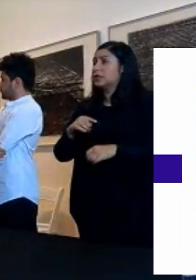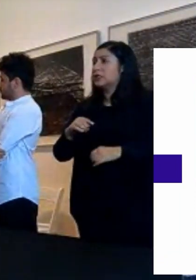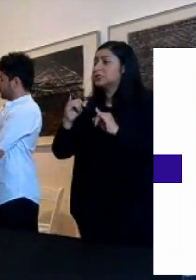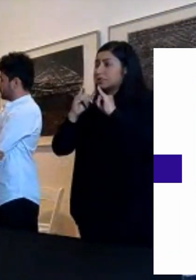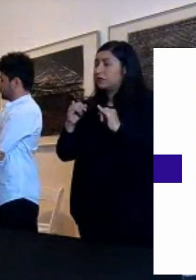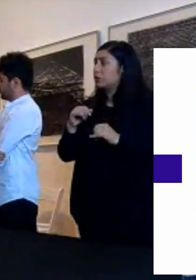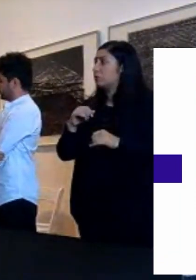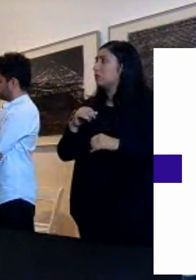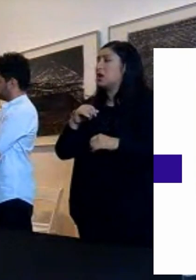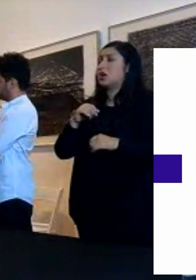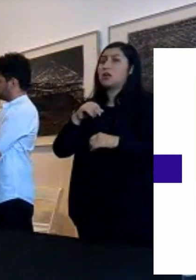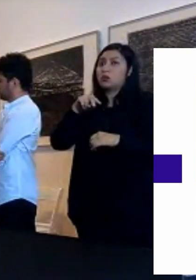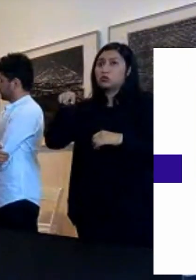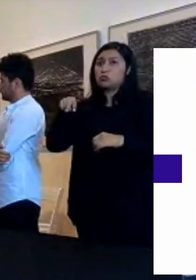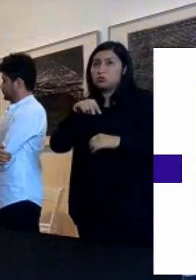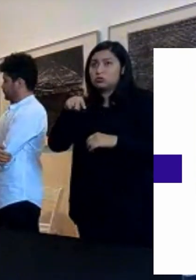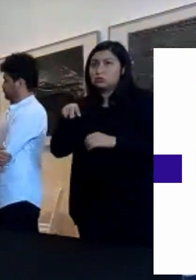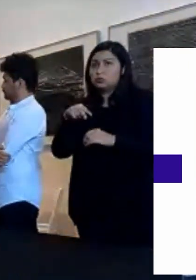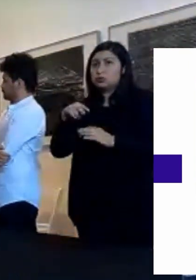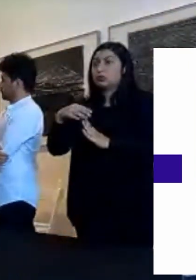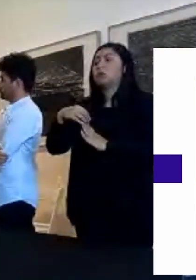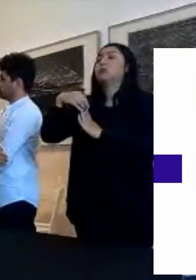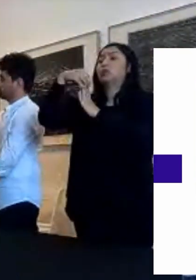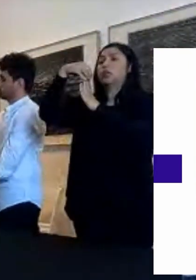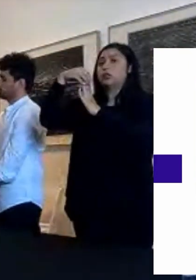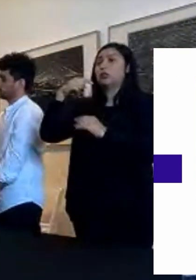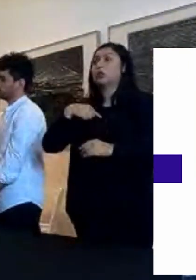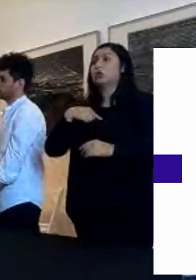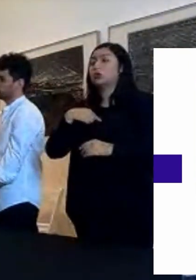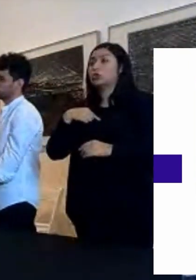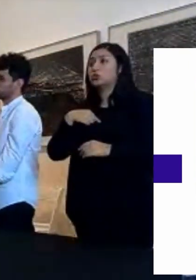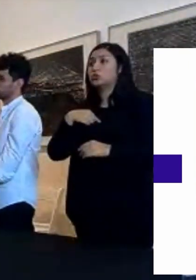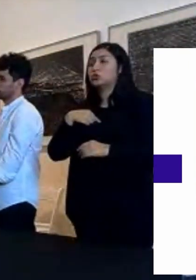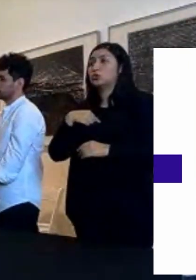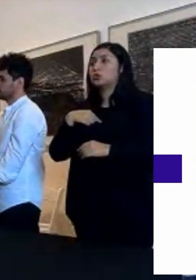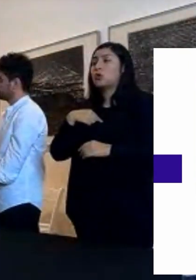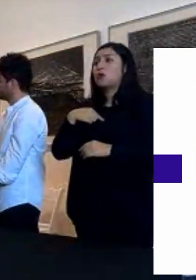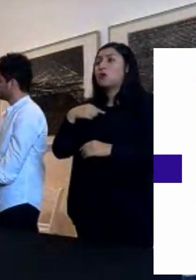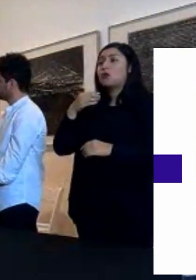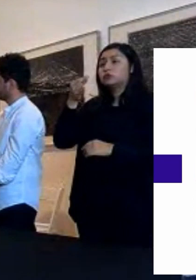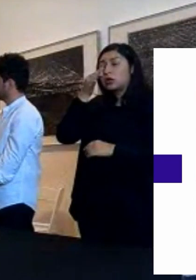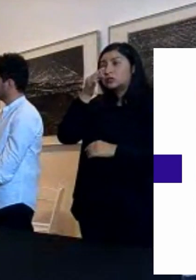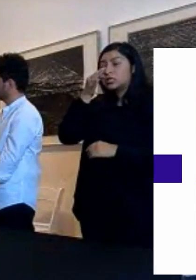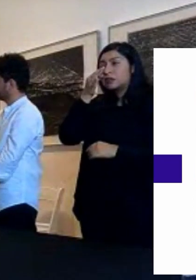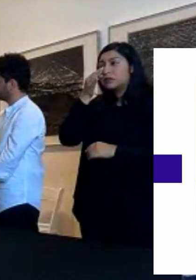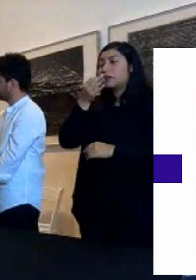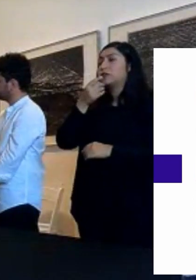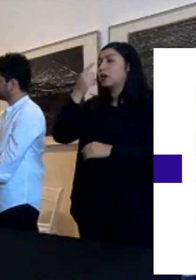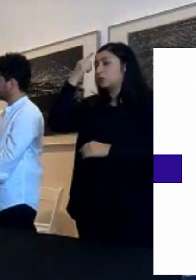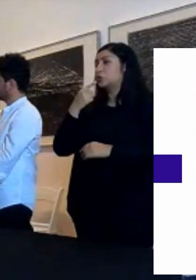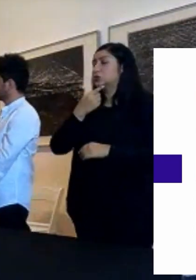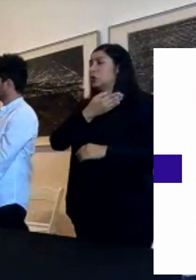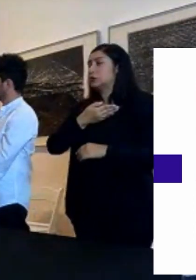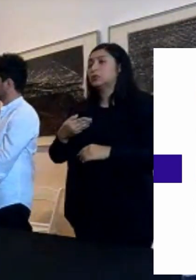hemos sido punta de lanza. No se escuchaba ahora, no sé, Salvador Allende, que nosotros tomamos mucho de su experiencia también como para